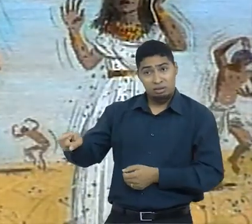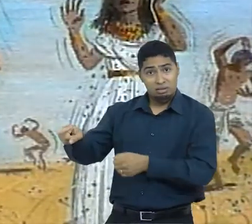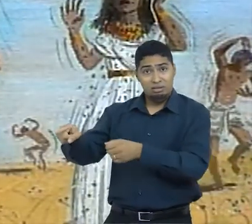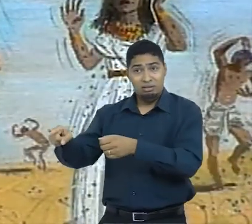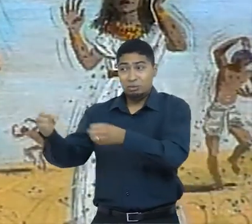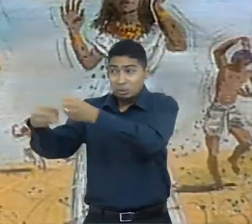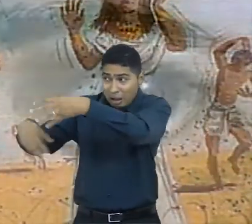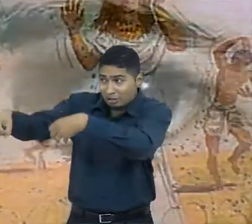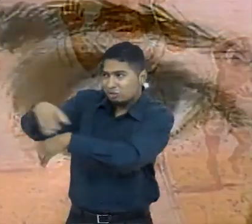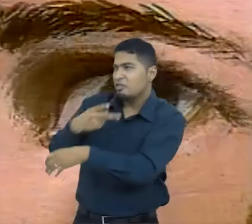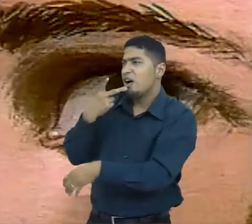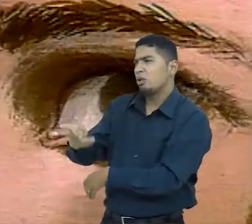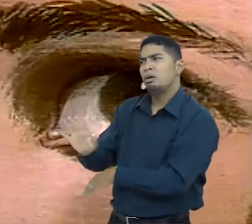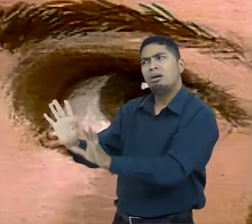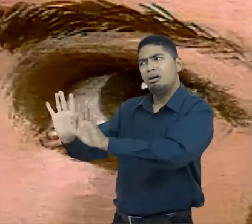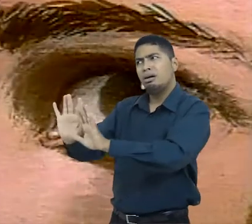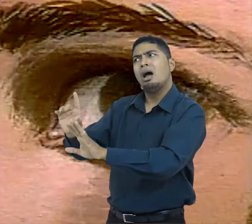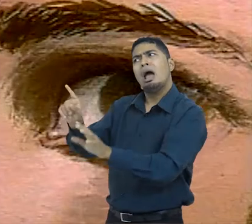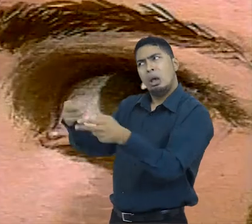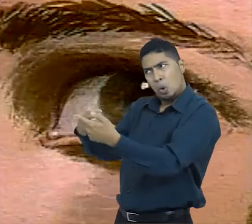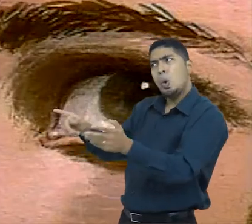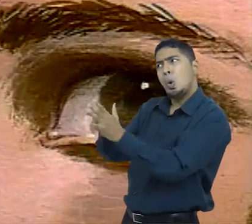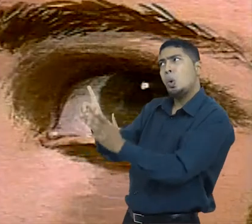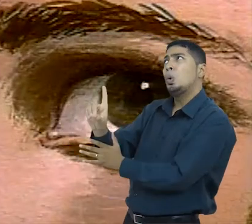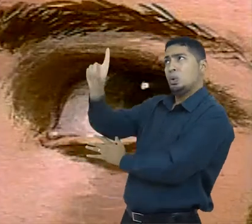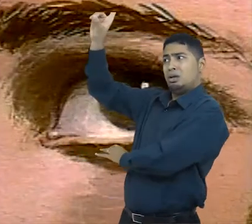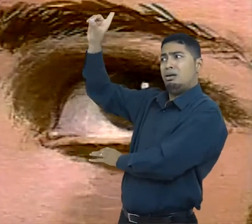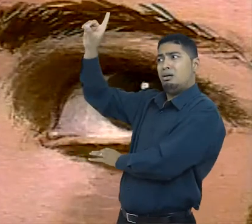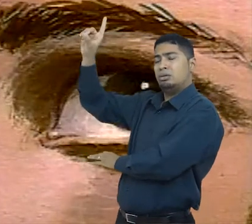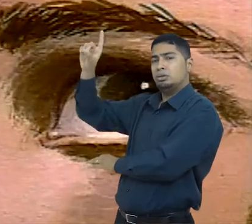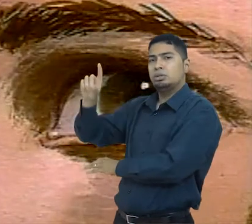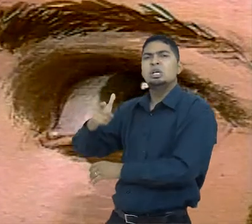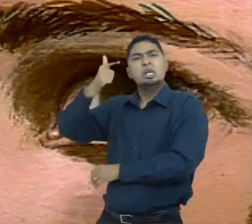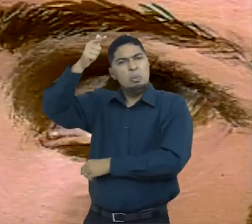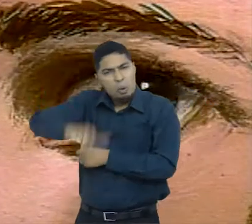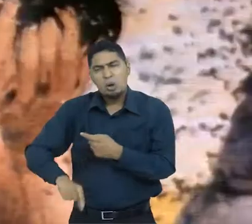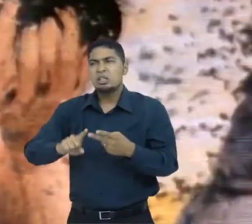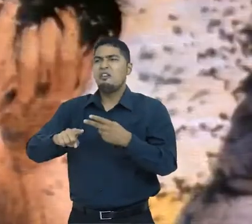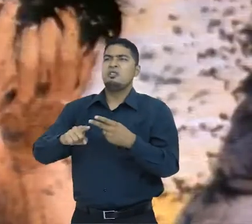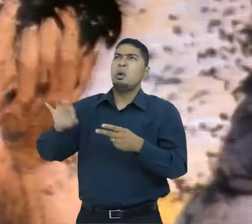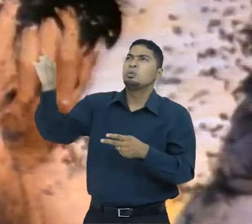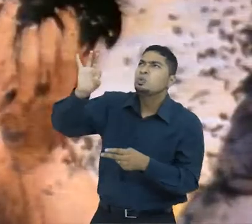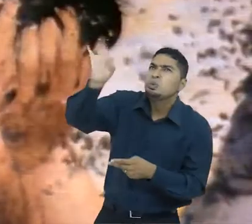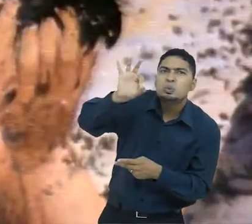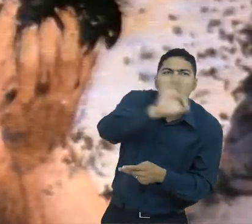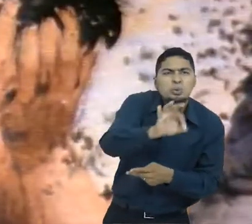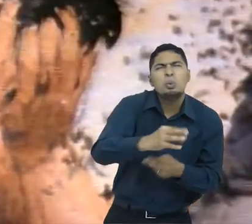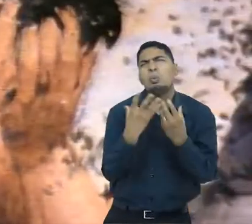Os mágicos egípcios disseram a Faraó: Isso é coisa de Deus. A seguir, Deus enviou enxames de moscas sobre Faraó e